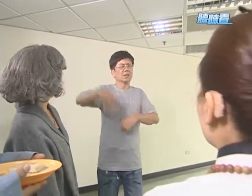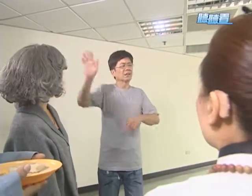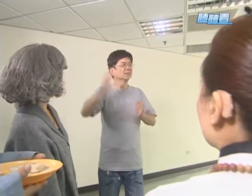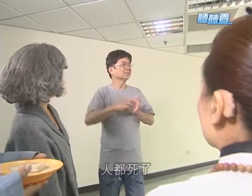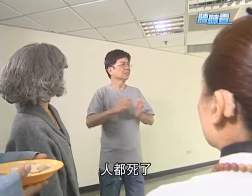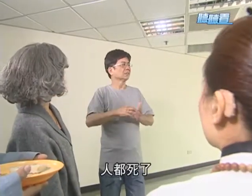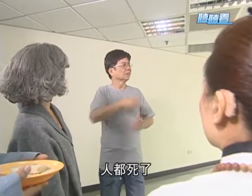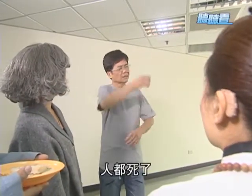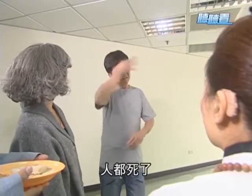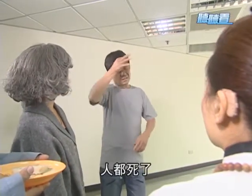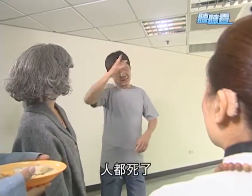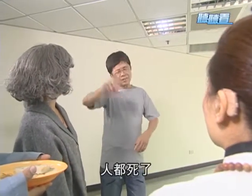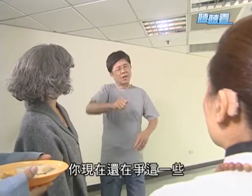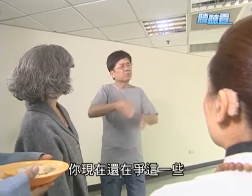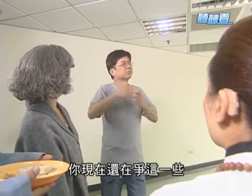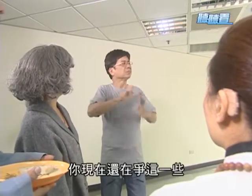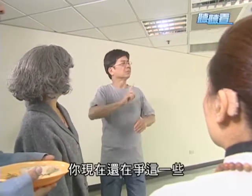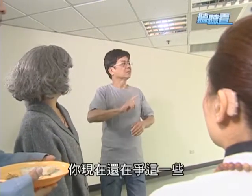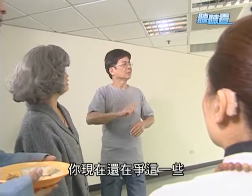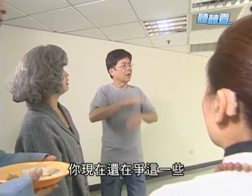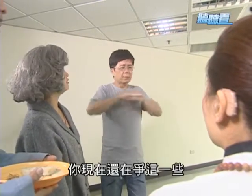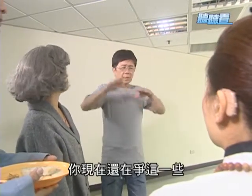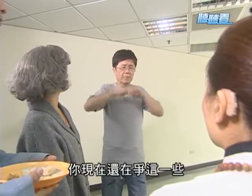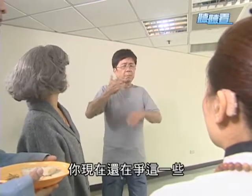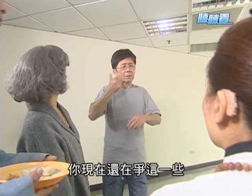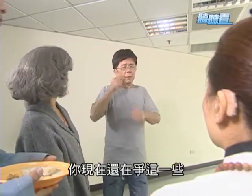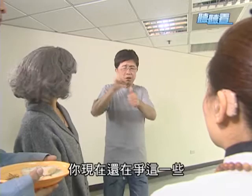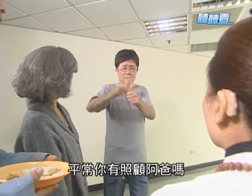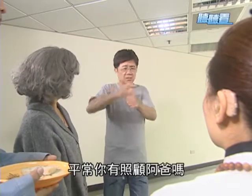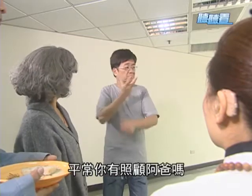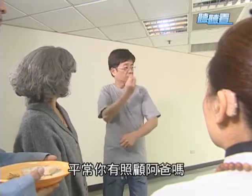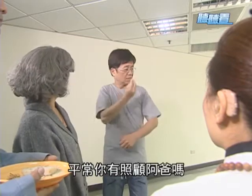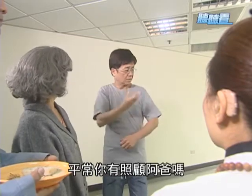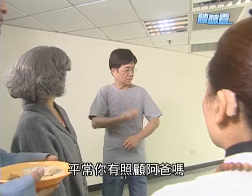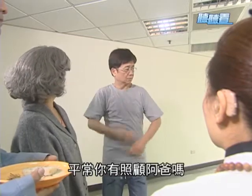人都死了，你现在还在争这些啊？平常你有照顾阿爸吗？